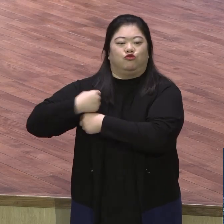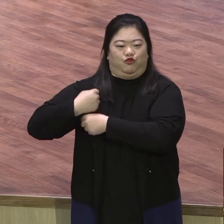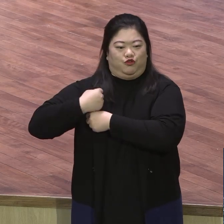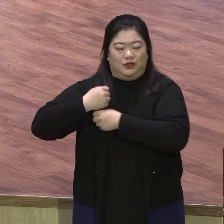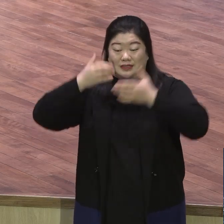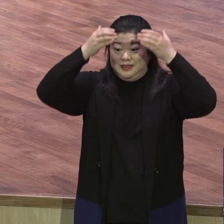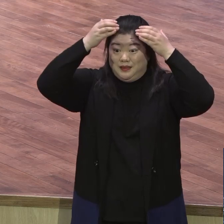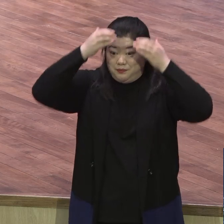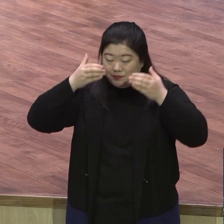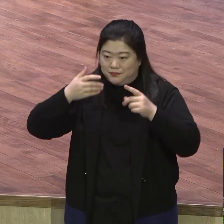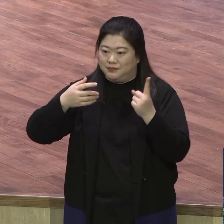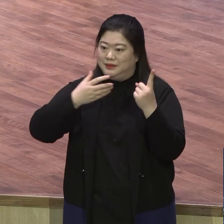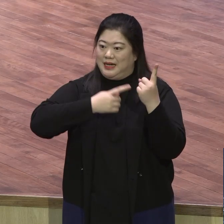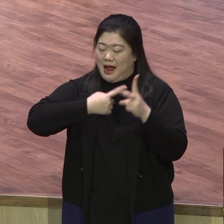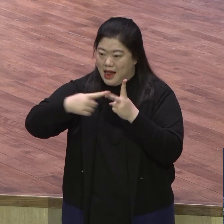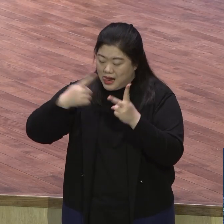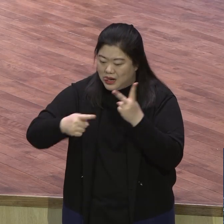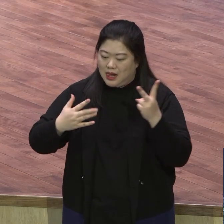성경대로 말씀했습니다.